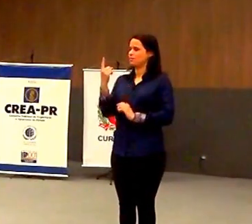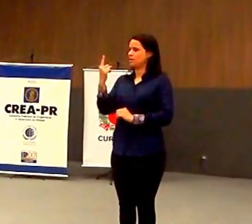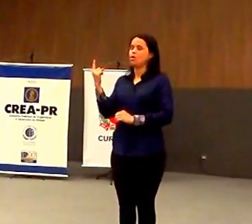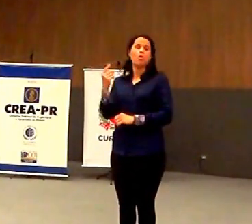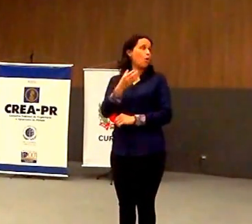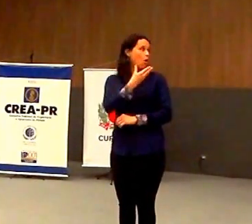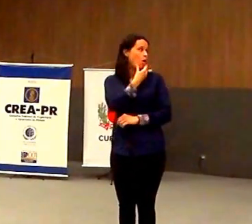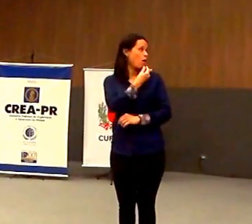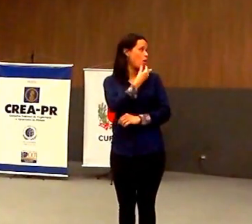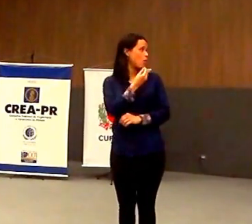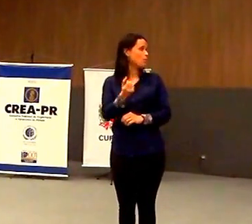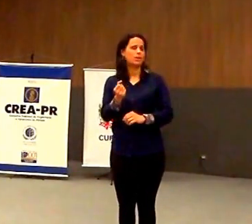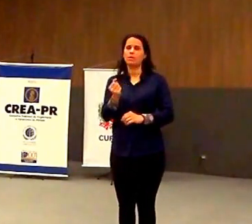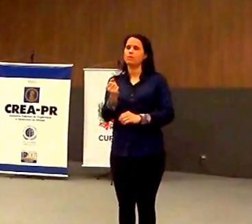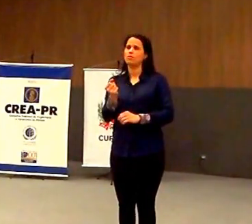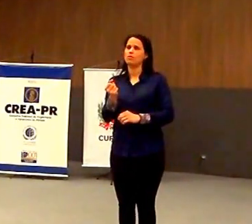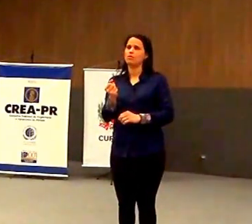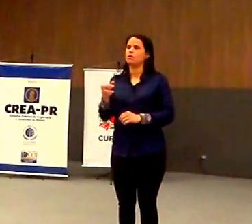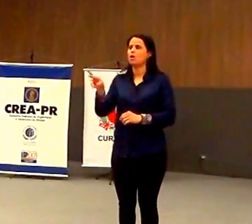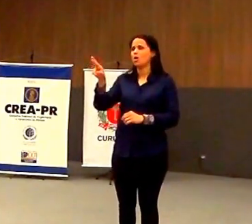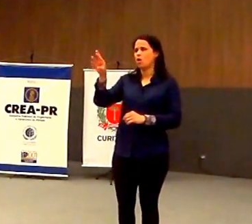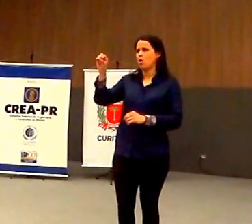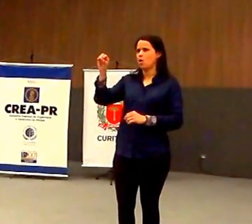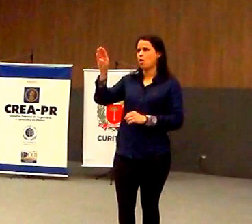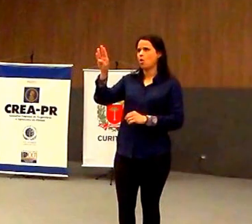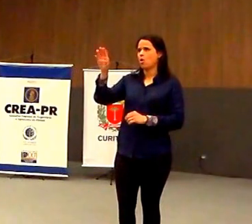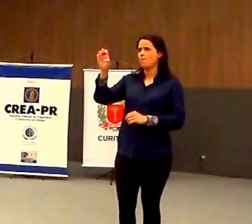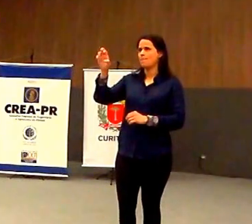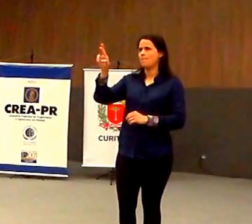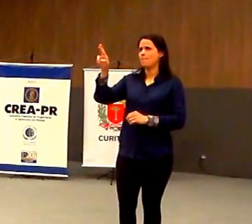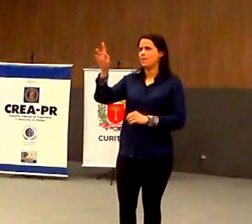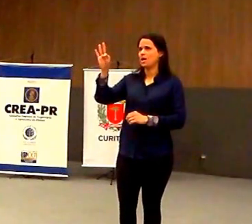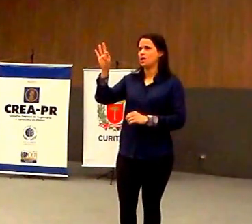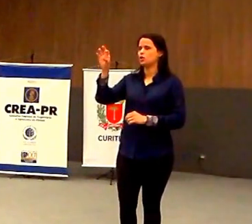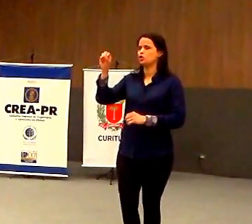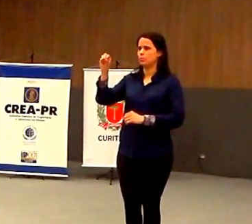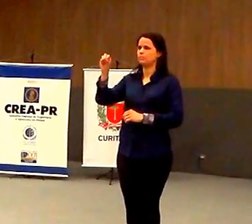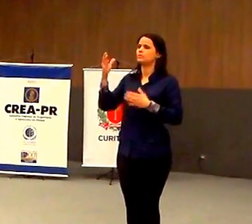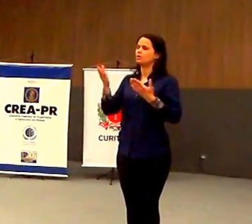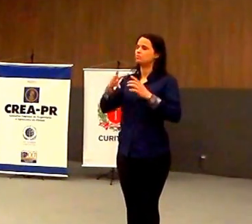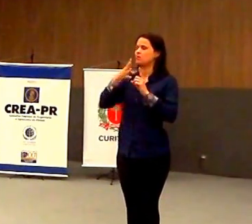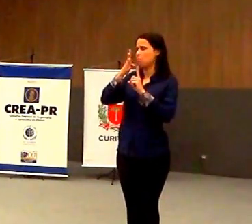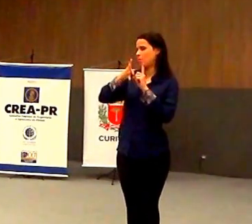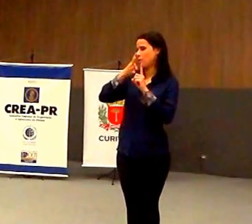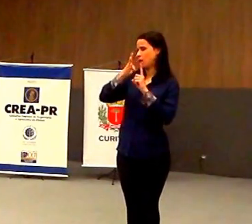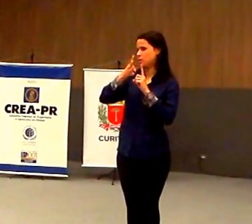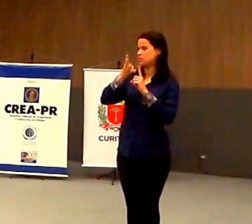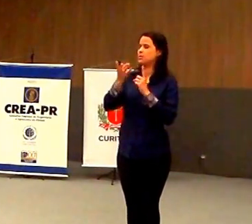promotor vice-federal Roberto Nogueira, para fazer a sua fala.